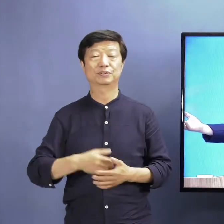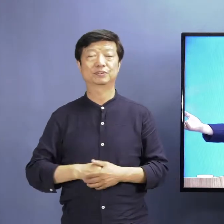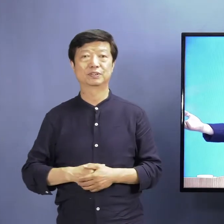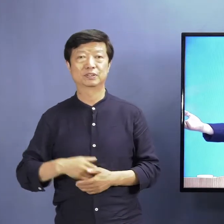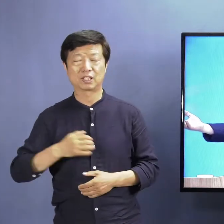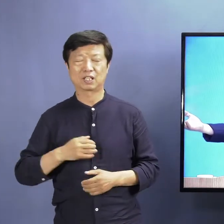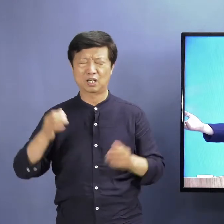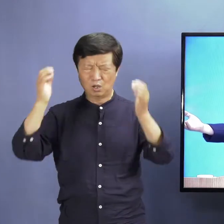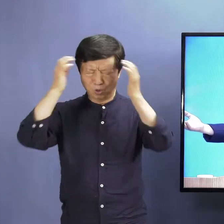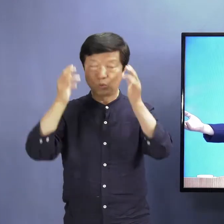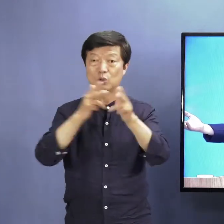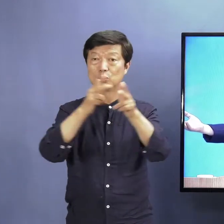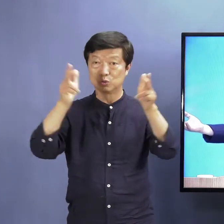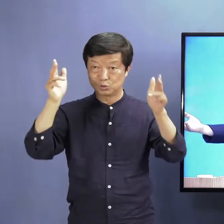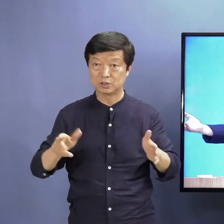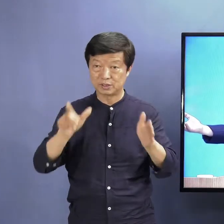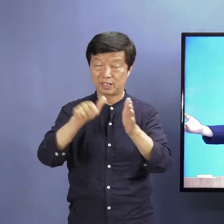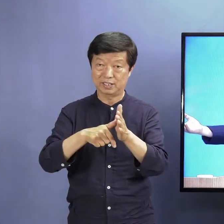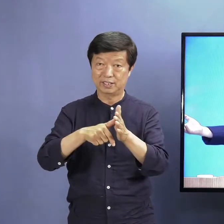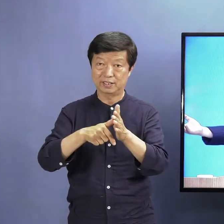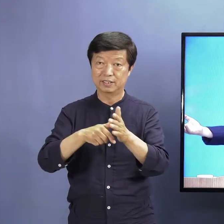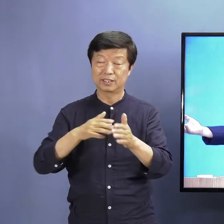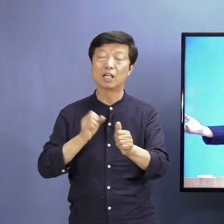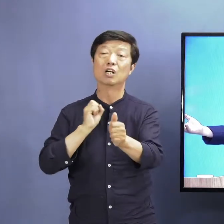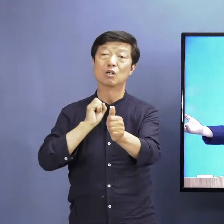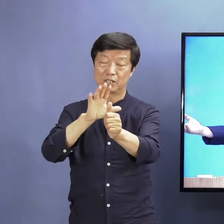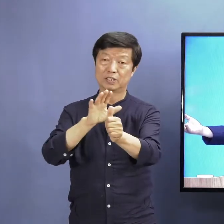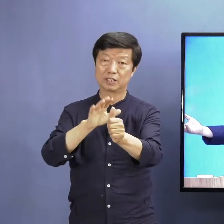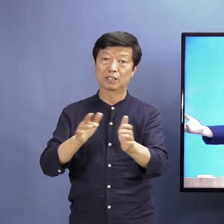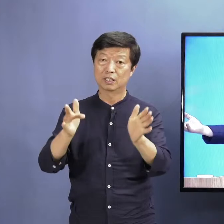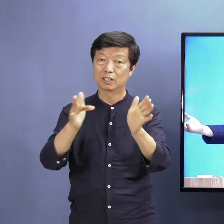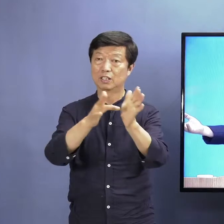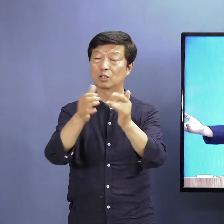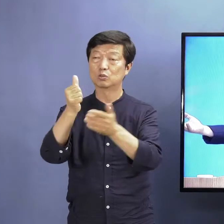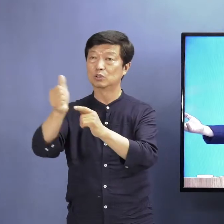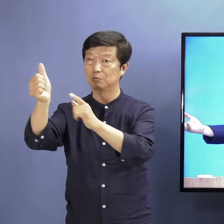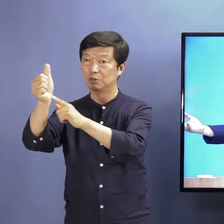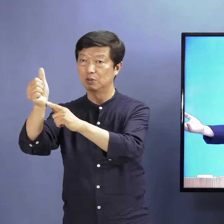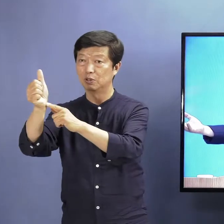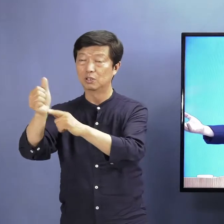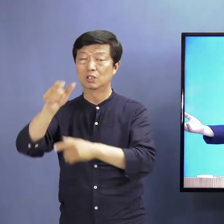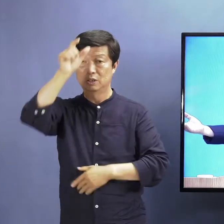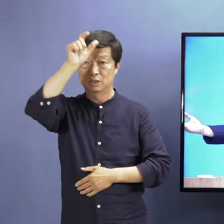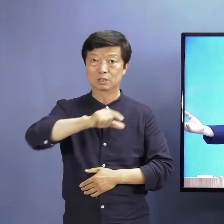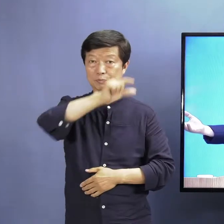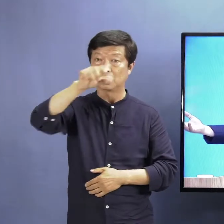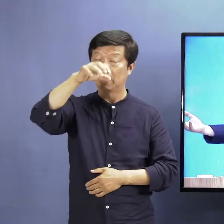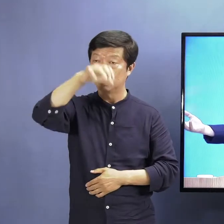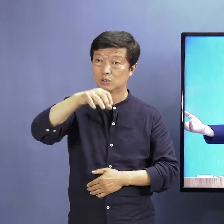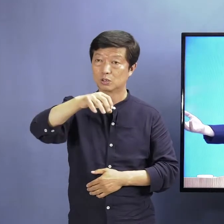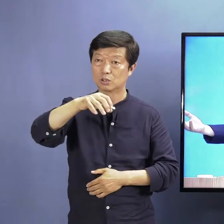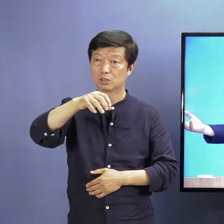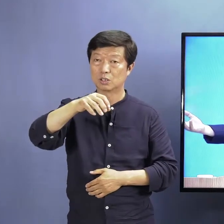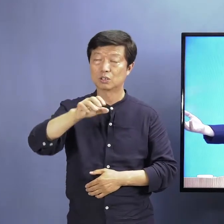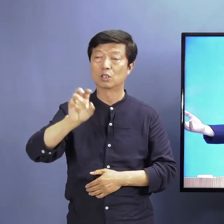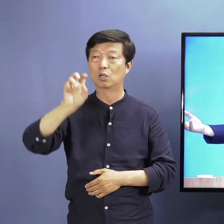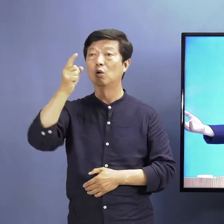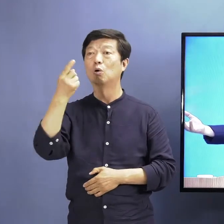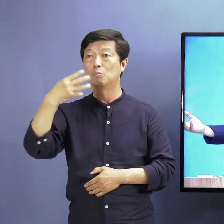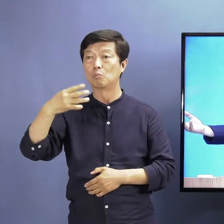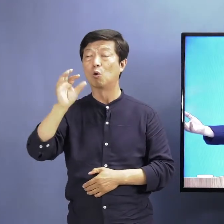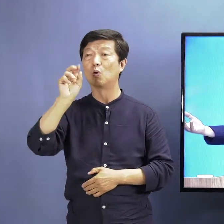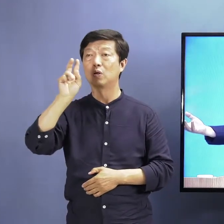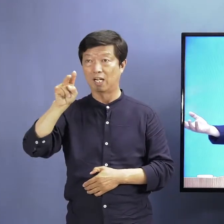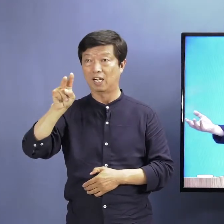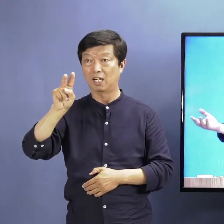고난주간에 한번 설교하면서 말씀드렸지만 예수님은요, 놀랍게도 십자가에서 몰약을 넣은 포도주를 받지